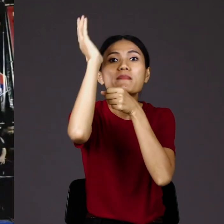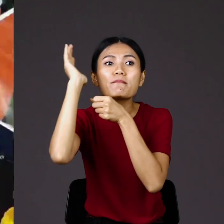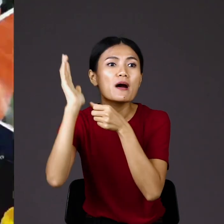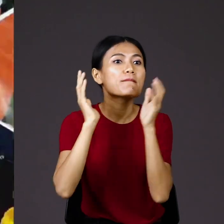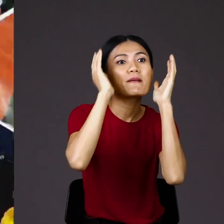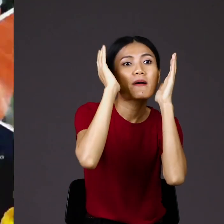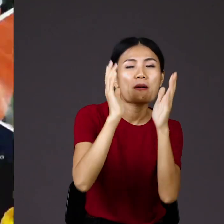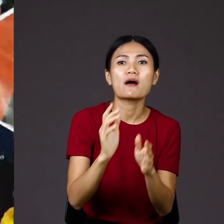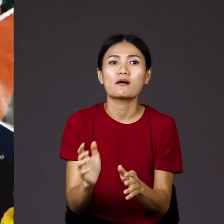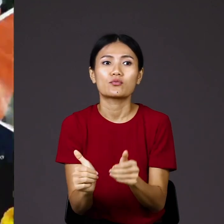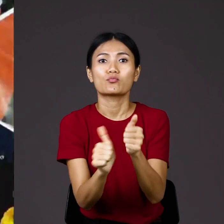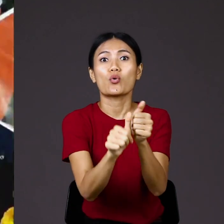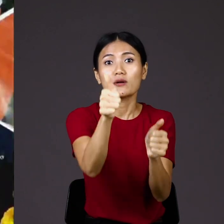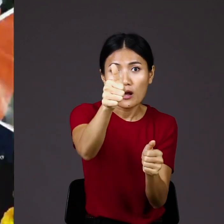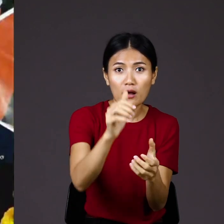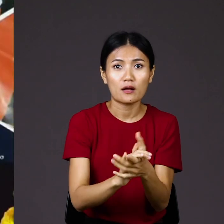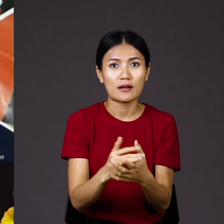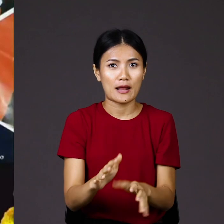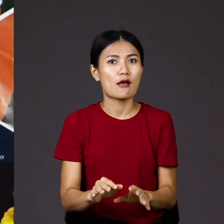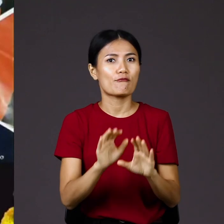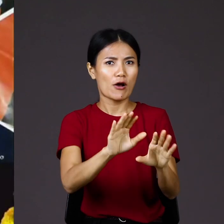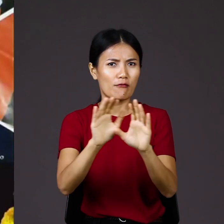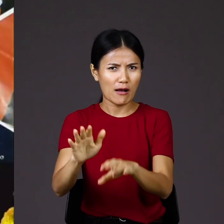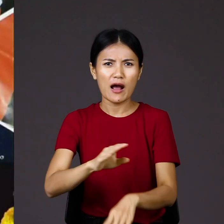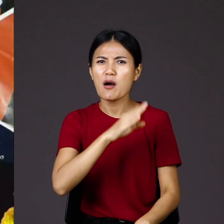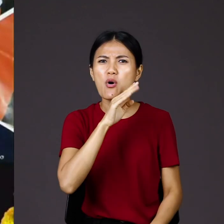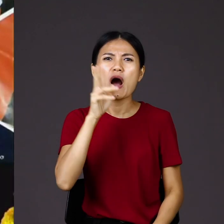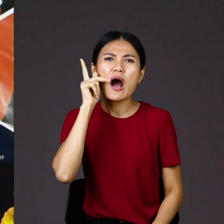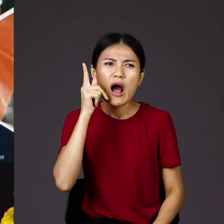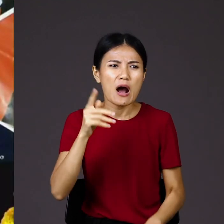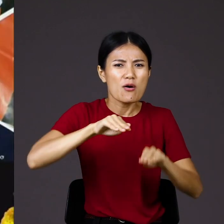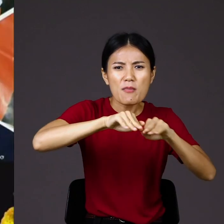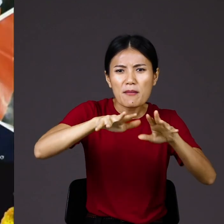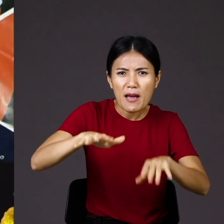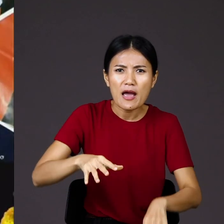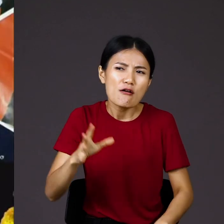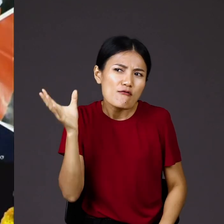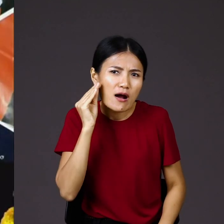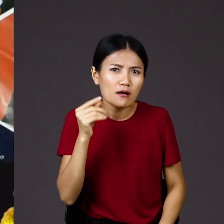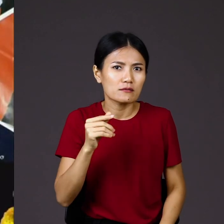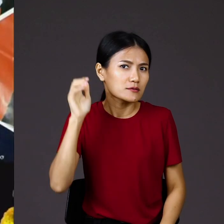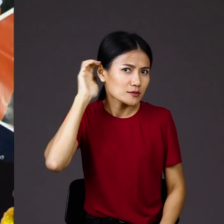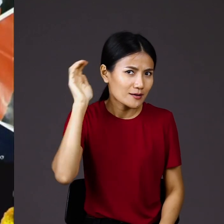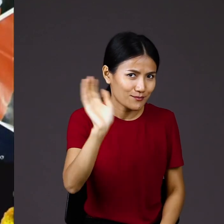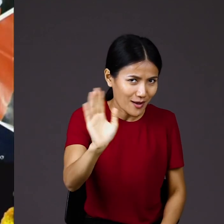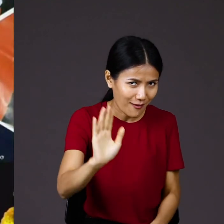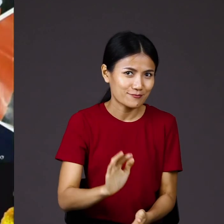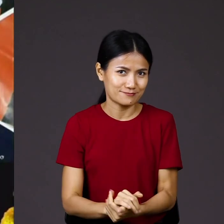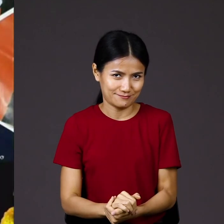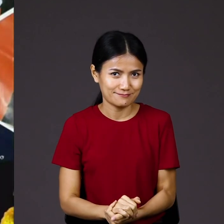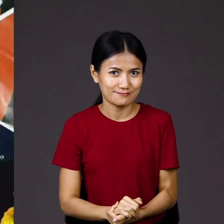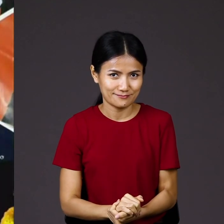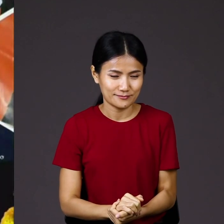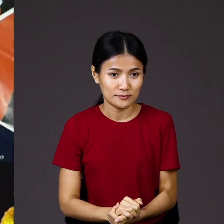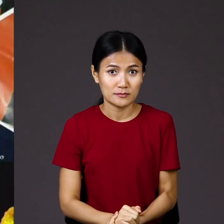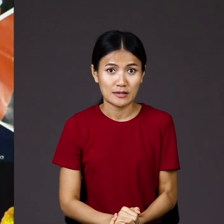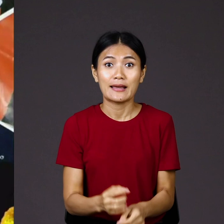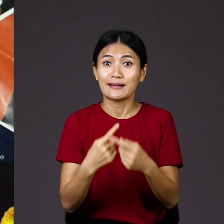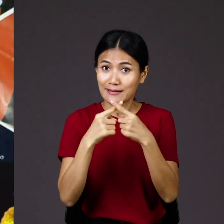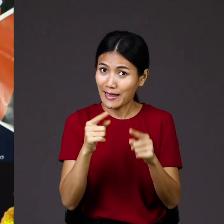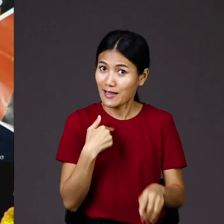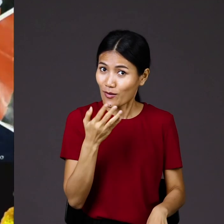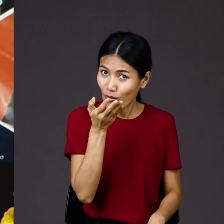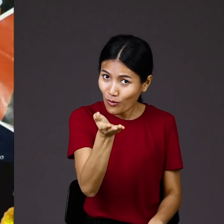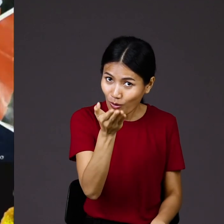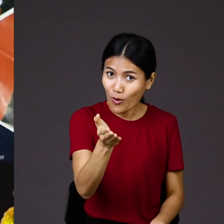ไรทั้งสิ้นดังนั้นถ้าใครมาปล่อยข่าวลือข่าวลวงแบบนี้พี่น้องอย่าไปฟังพี่น้องอย่าไปเชื่อตรง